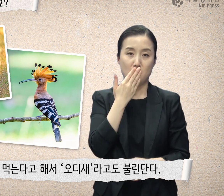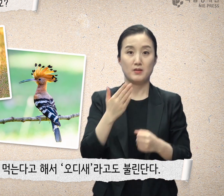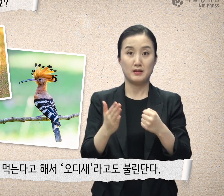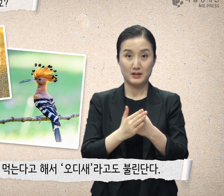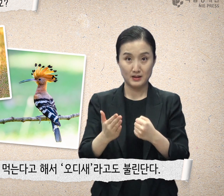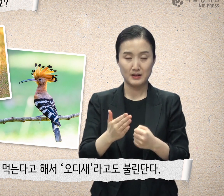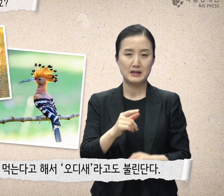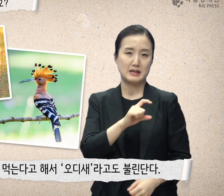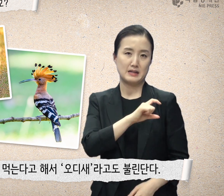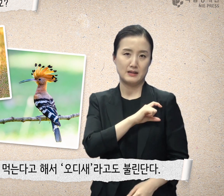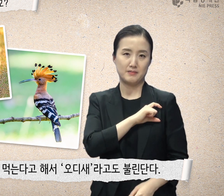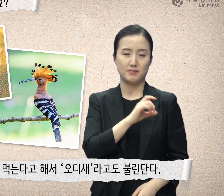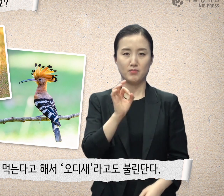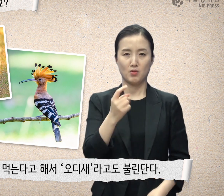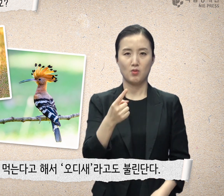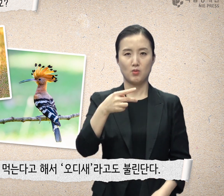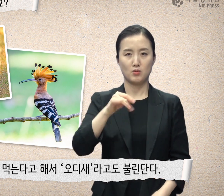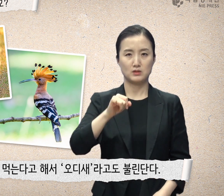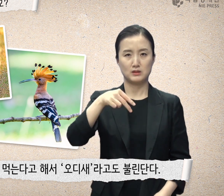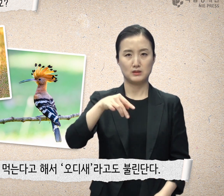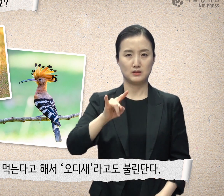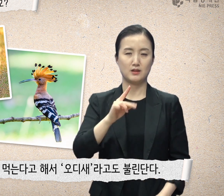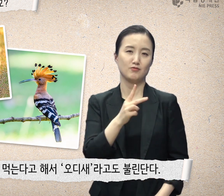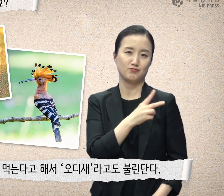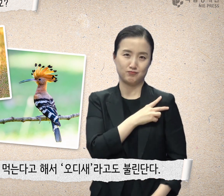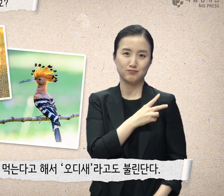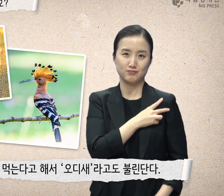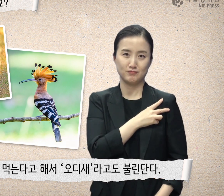오디 3 라고도 불린다 한다